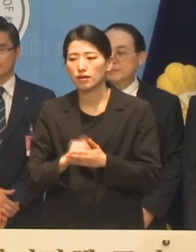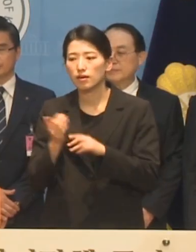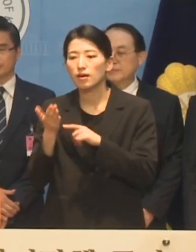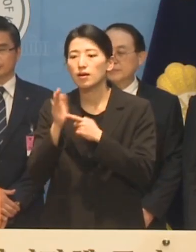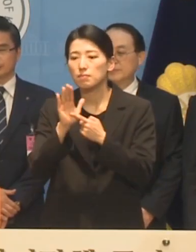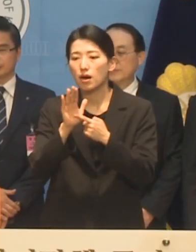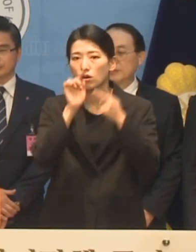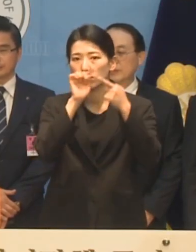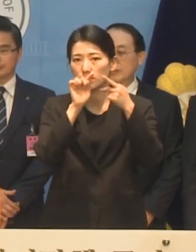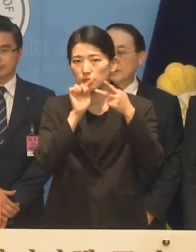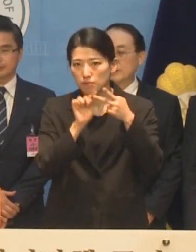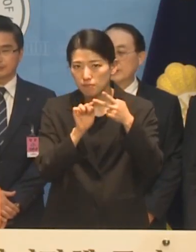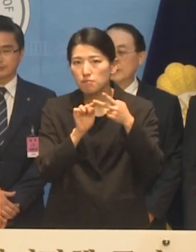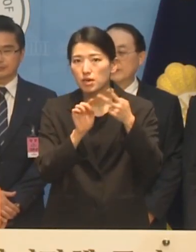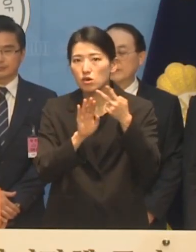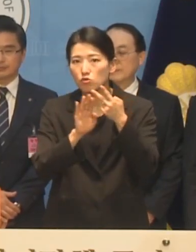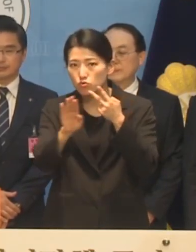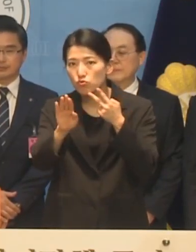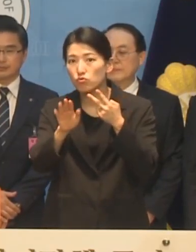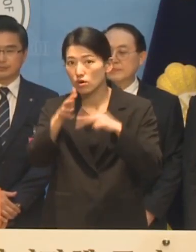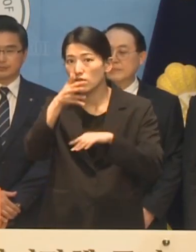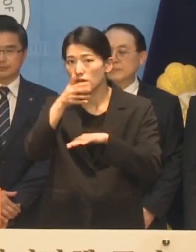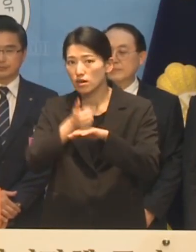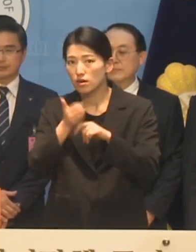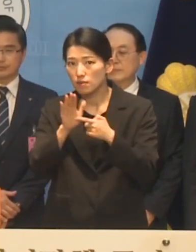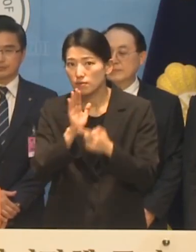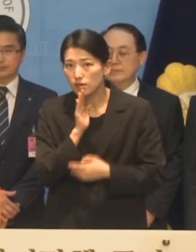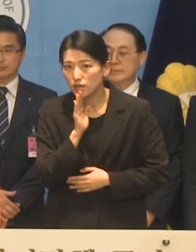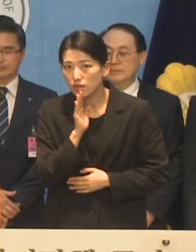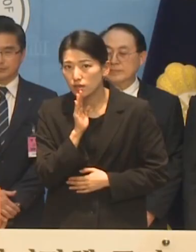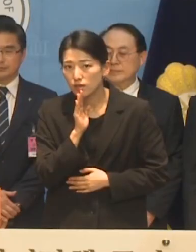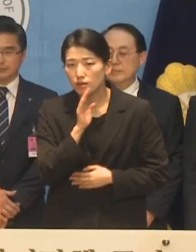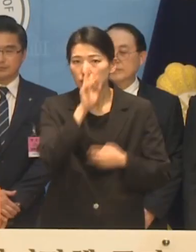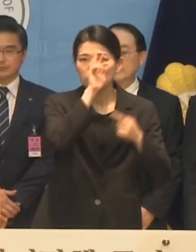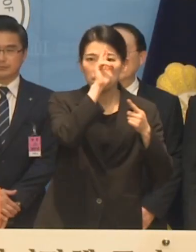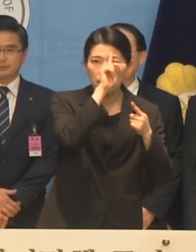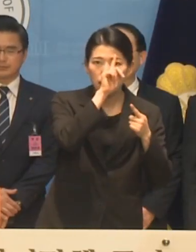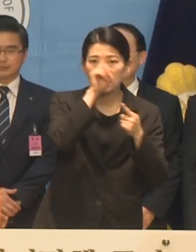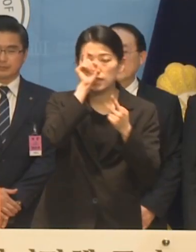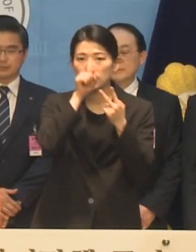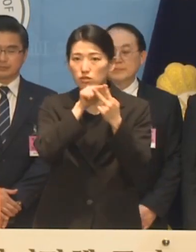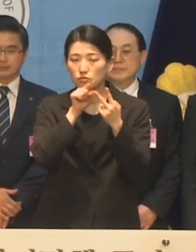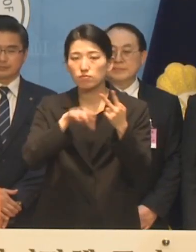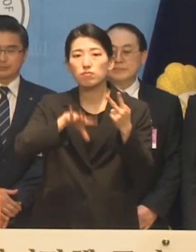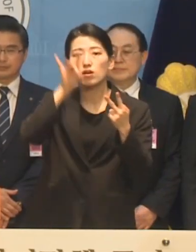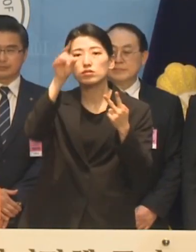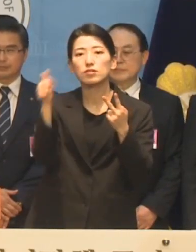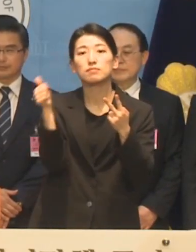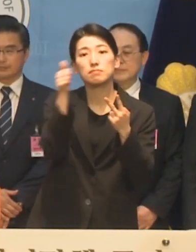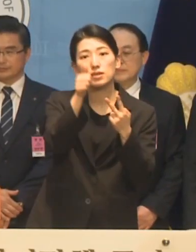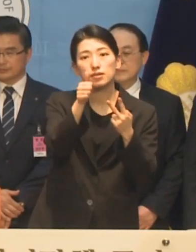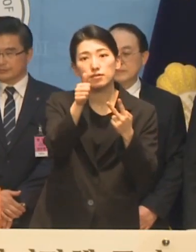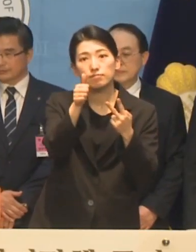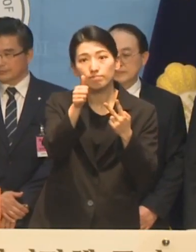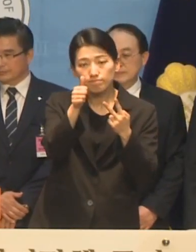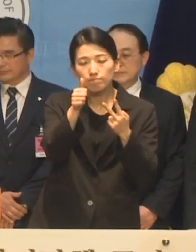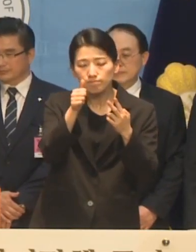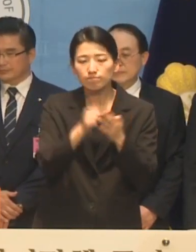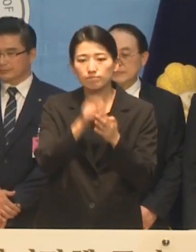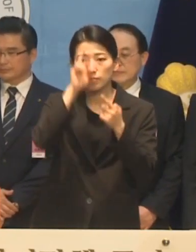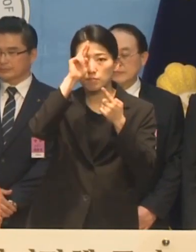두 분이요? 그럼 박원순 목사님과 이훈 목사님께서 발언하시겠습니까? 자, 박원순 목사님